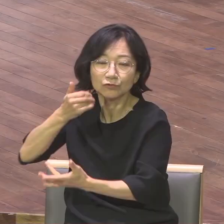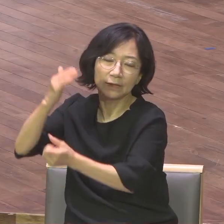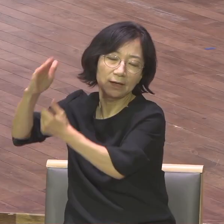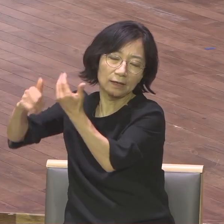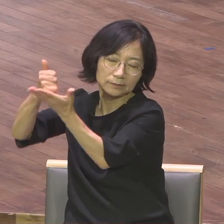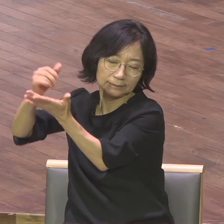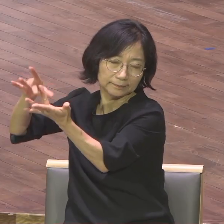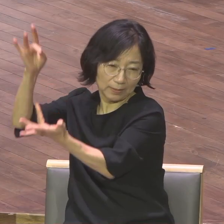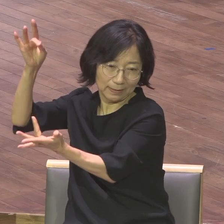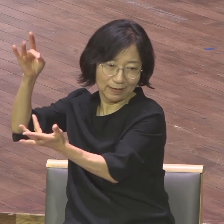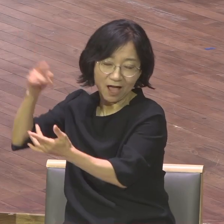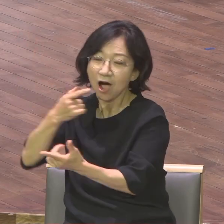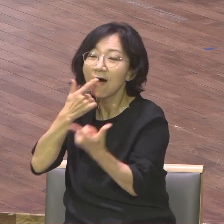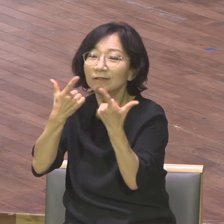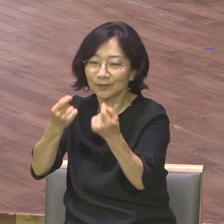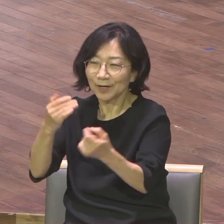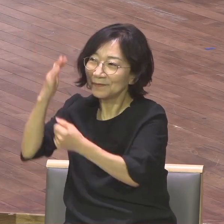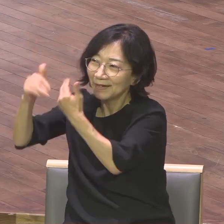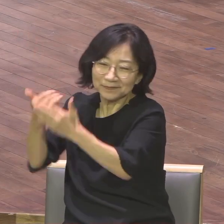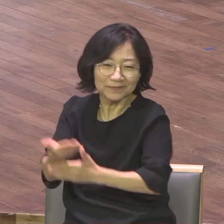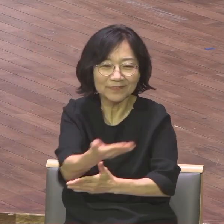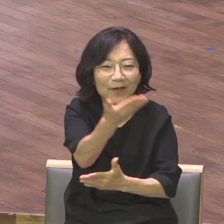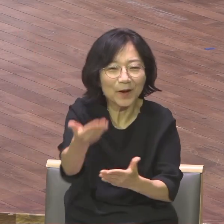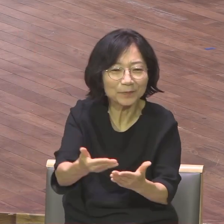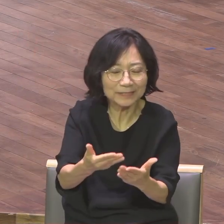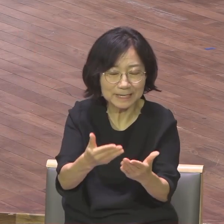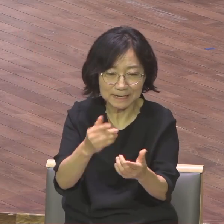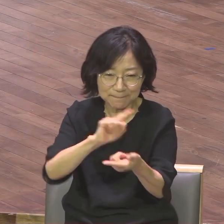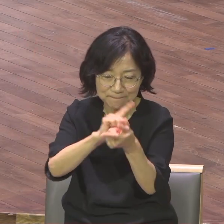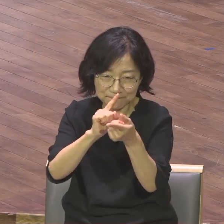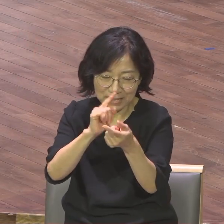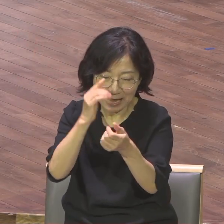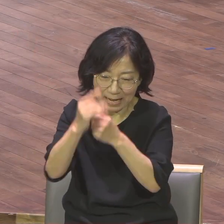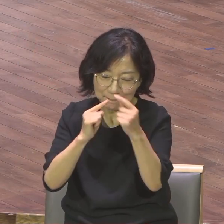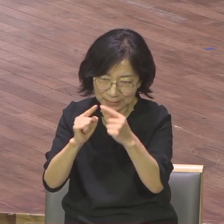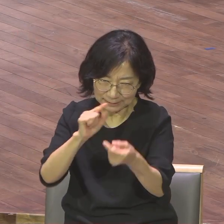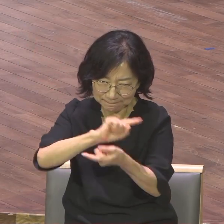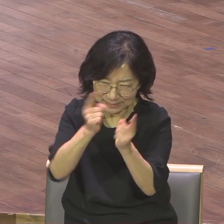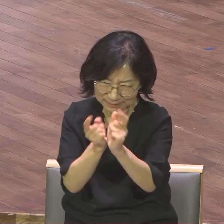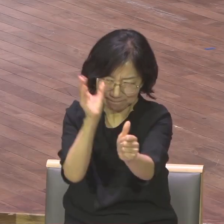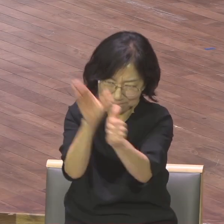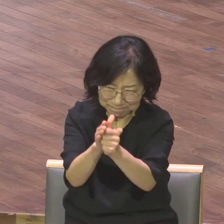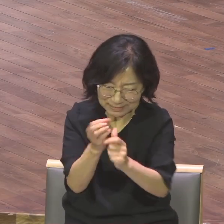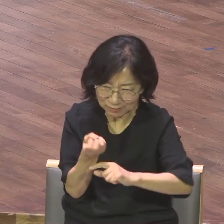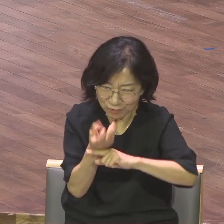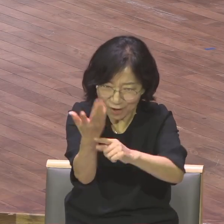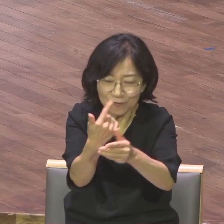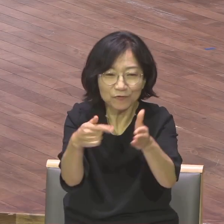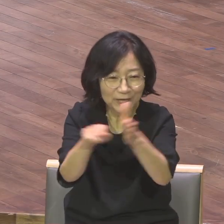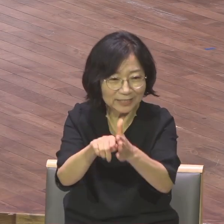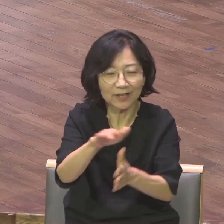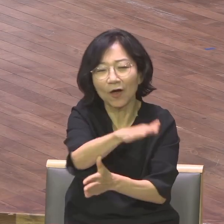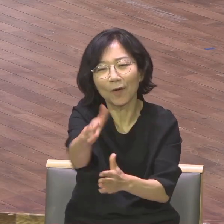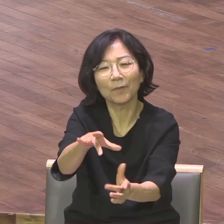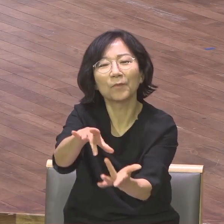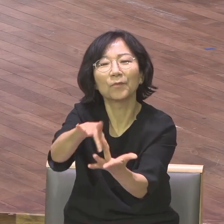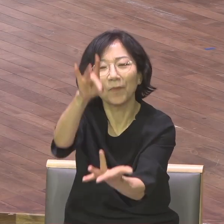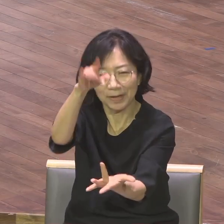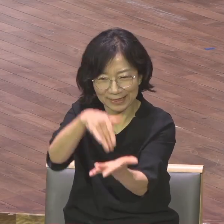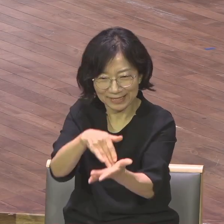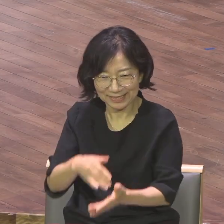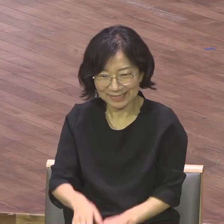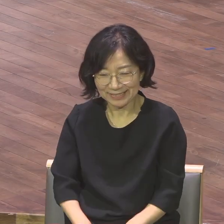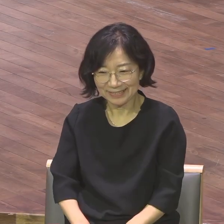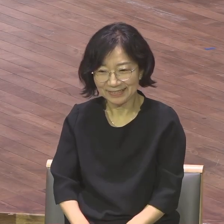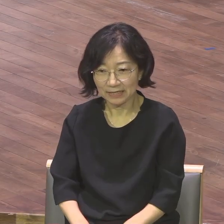대언자로 하나님이 세우셨다. 아멘. 나를 하나님께서 당신의 말씀을 알지